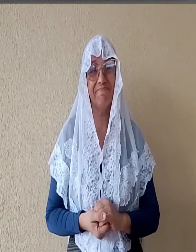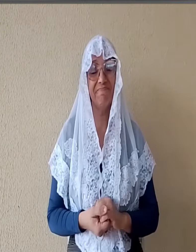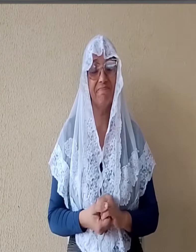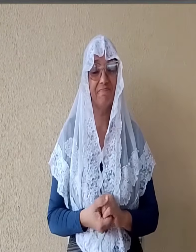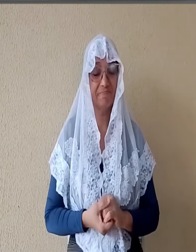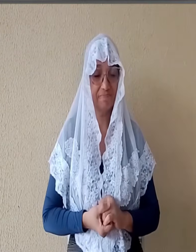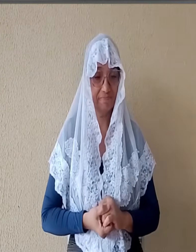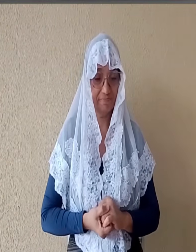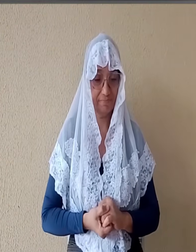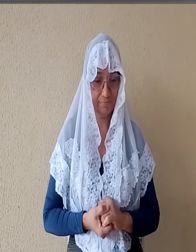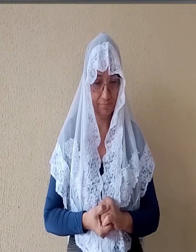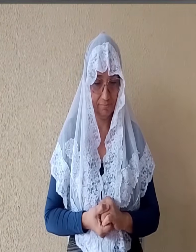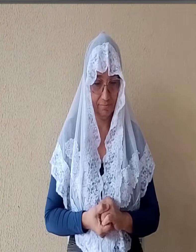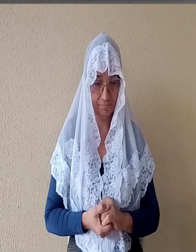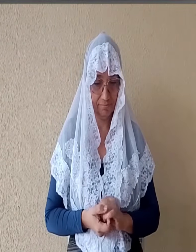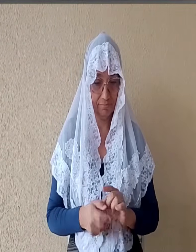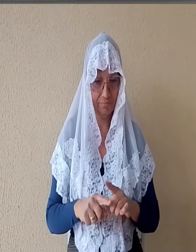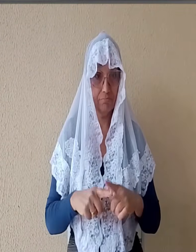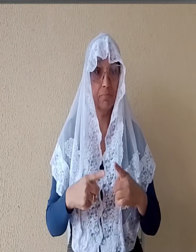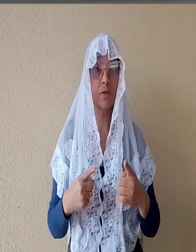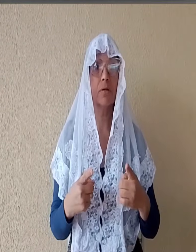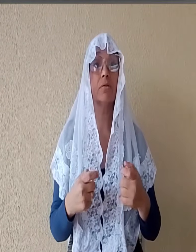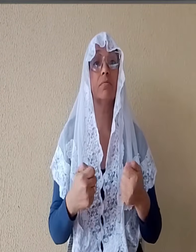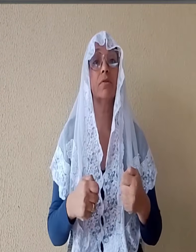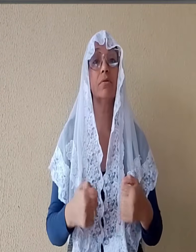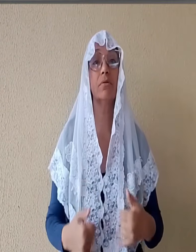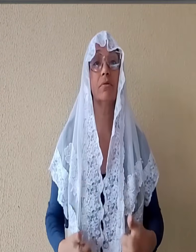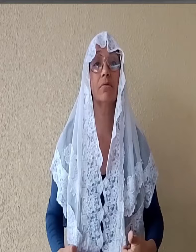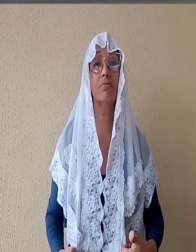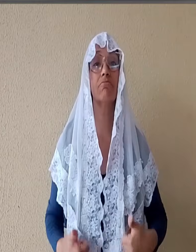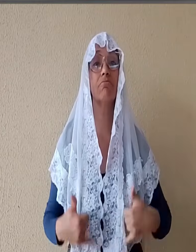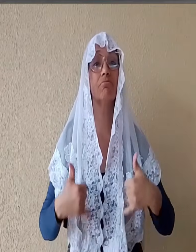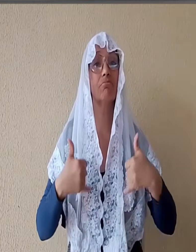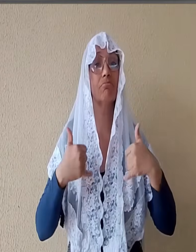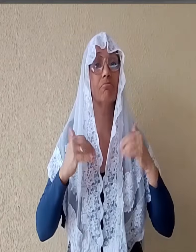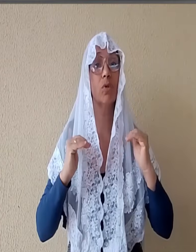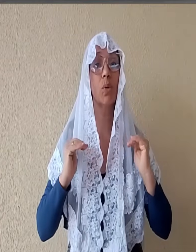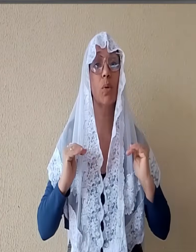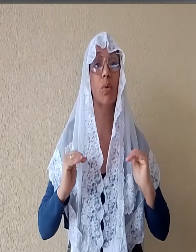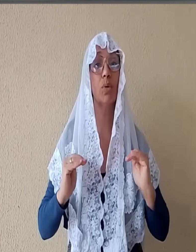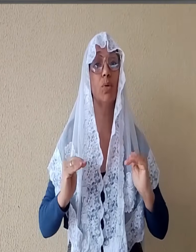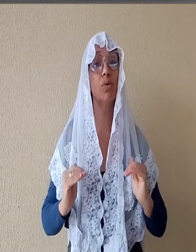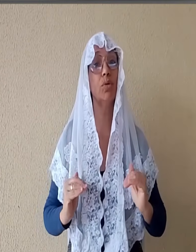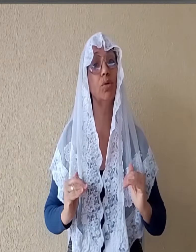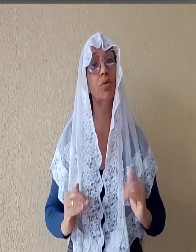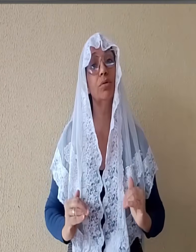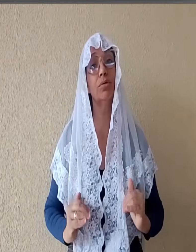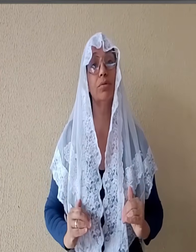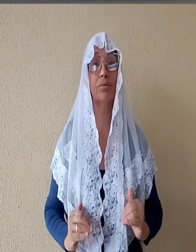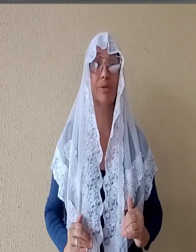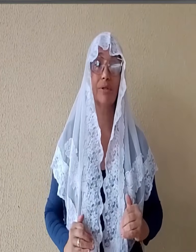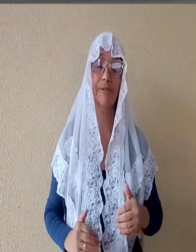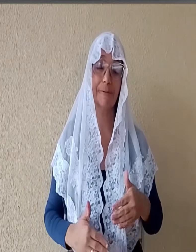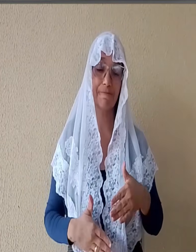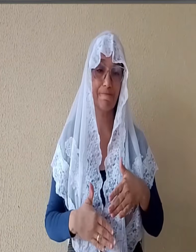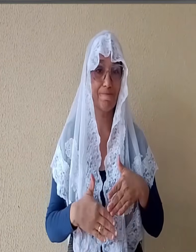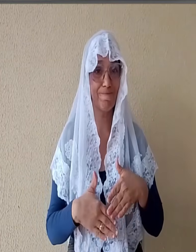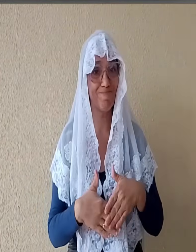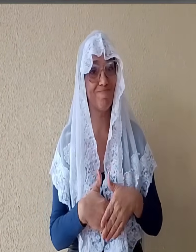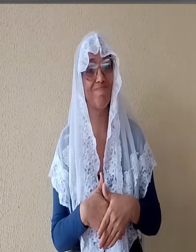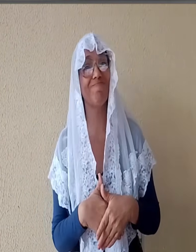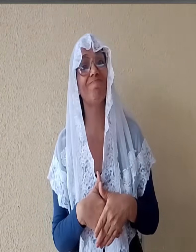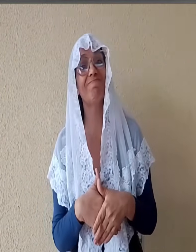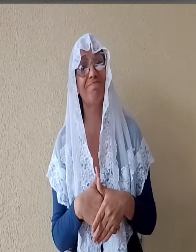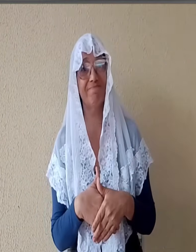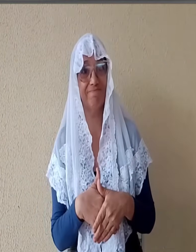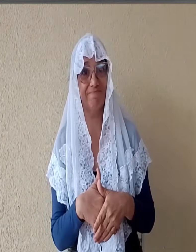serventia. Aleluia. Pode ter certeza disso. Porque o que Davi foi fazer estava errado. O que